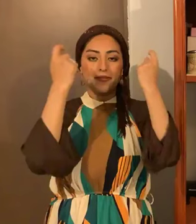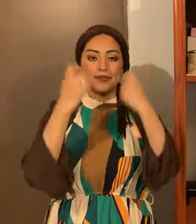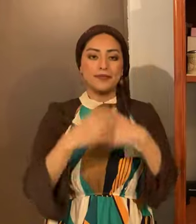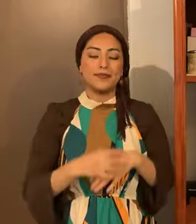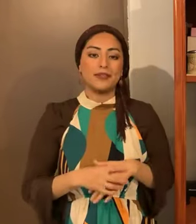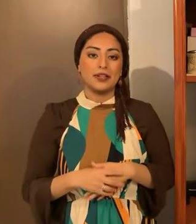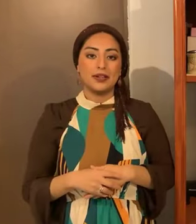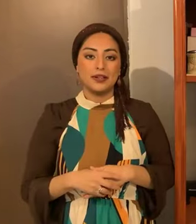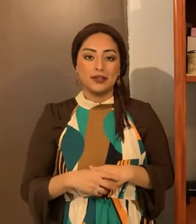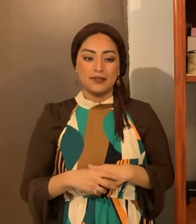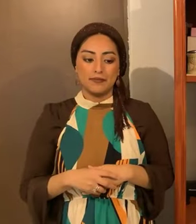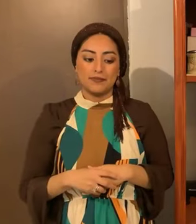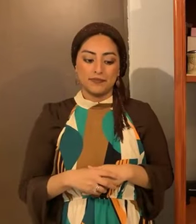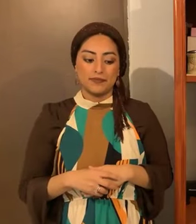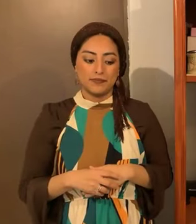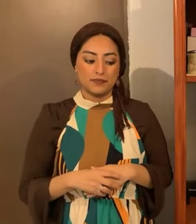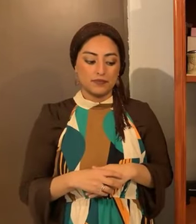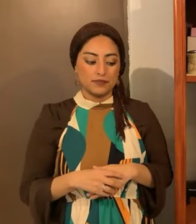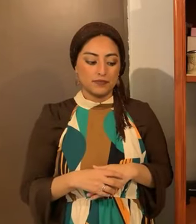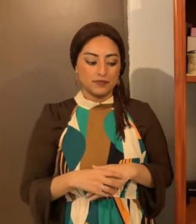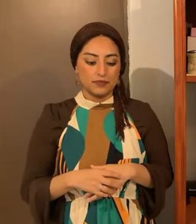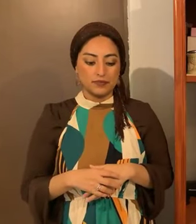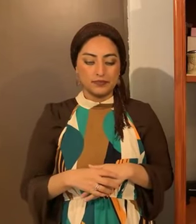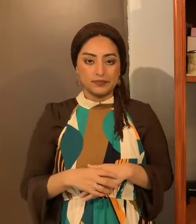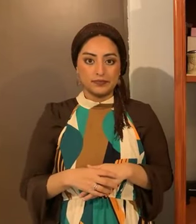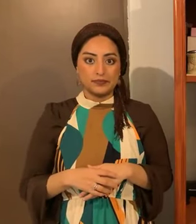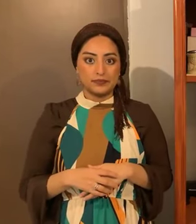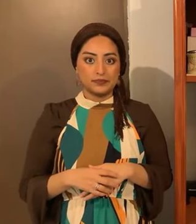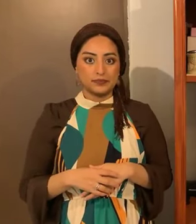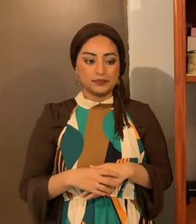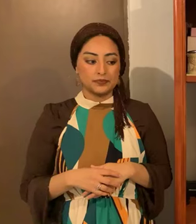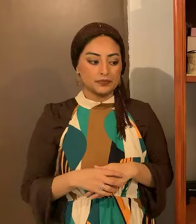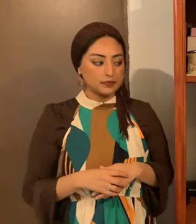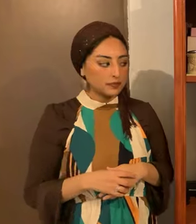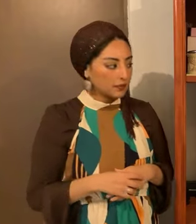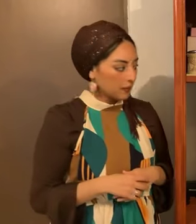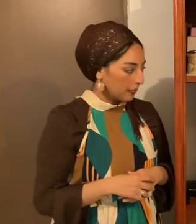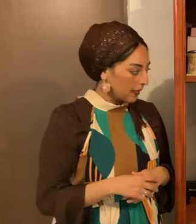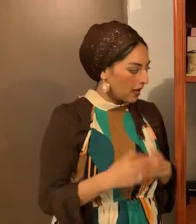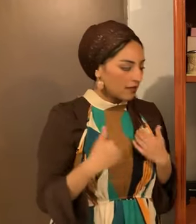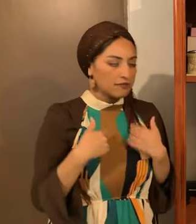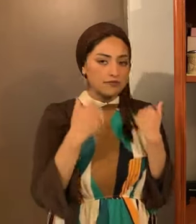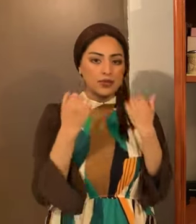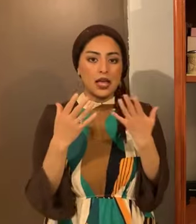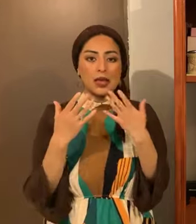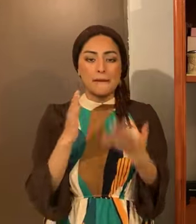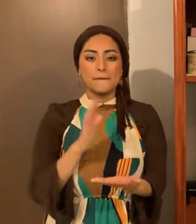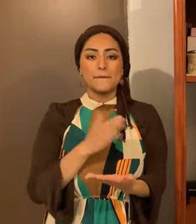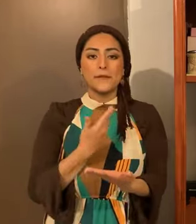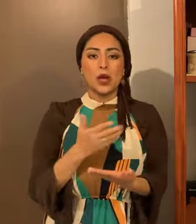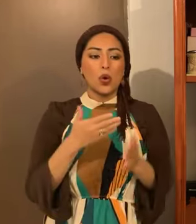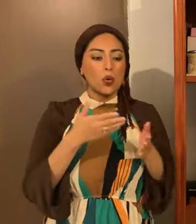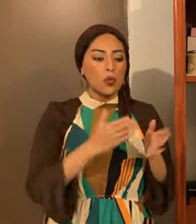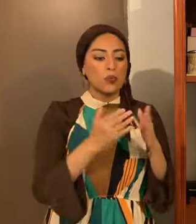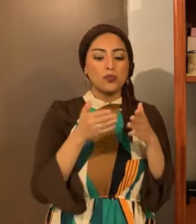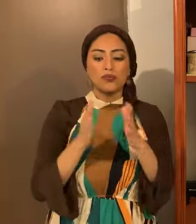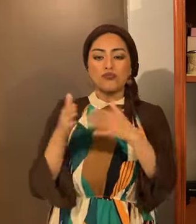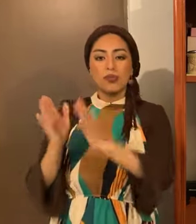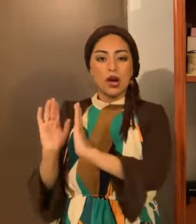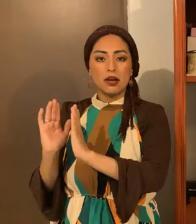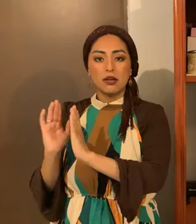Kadosh, con la Jalel. Bueno, formas musicales. Las formas musicales